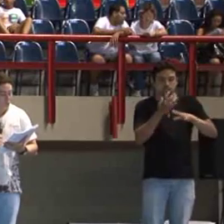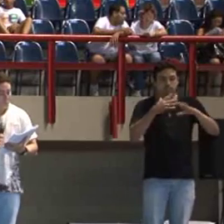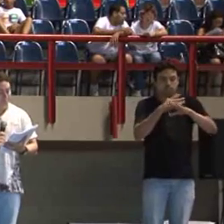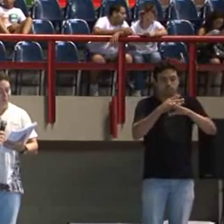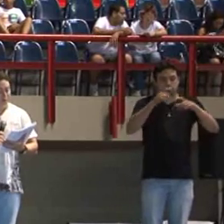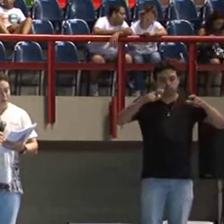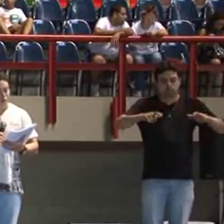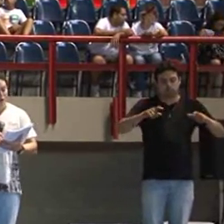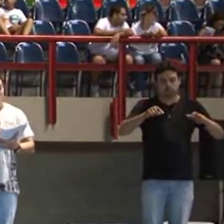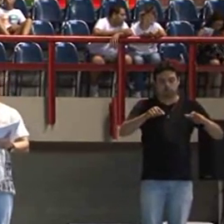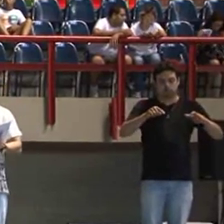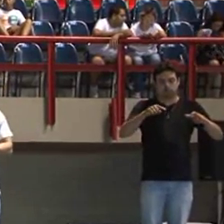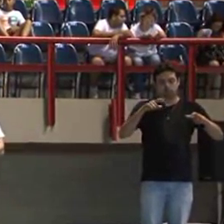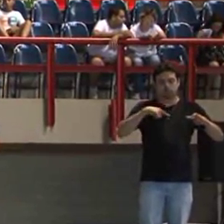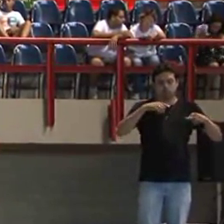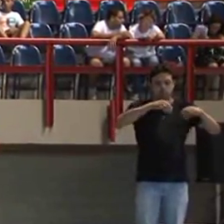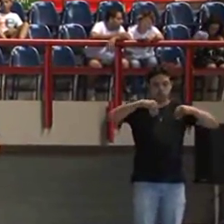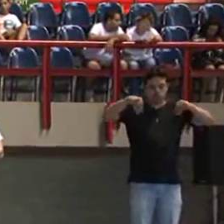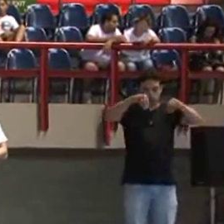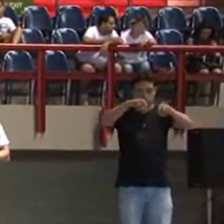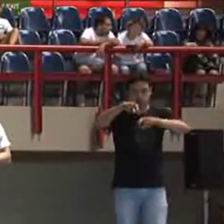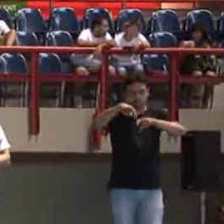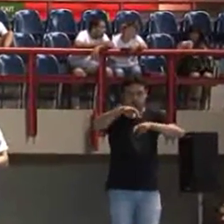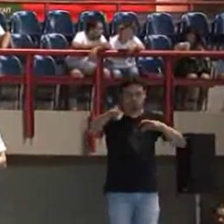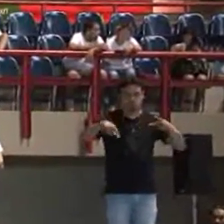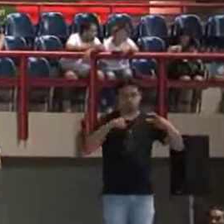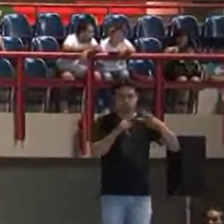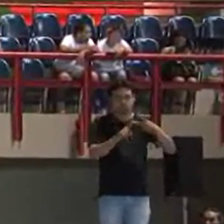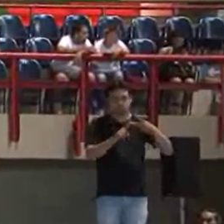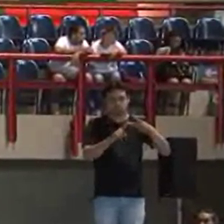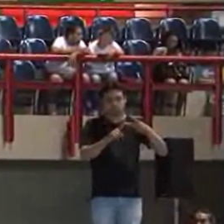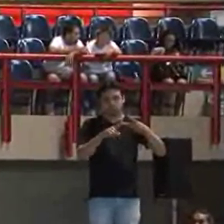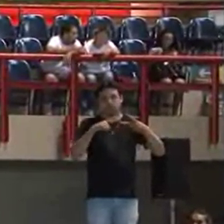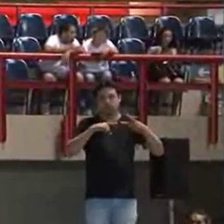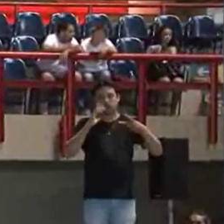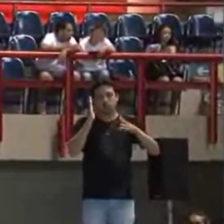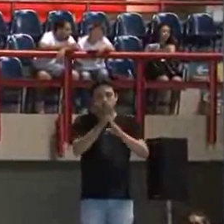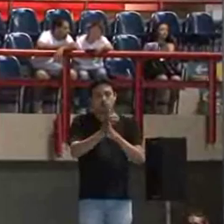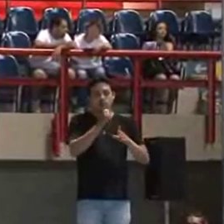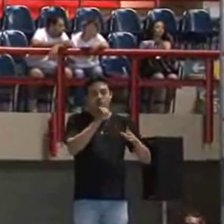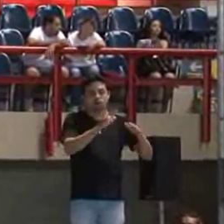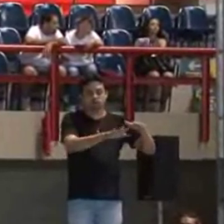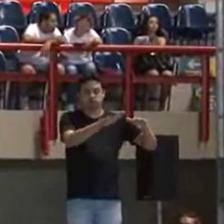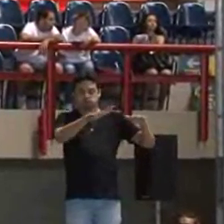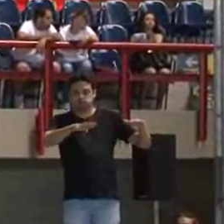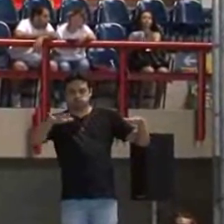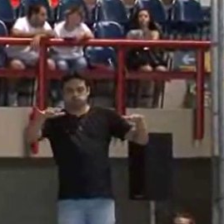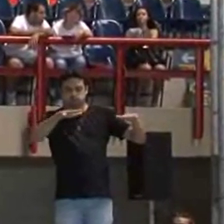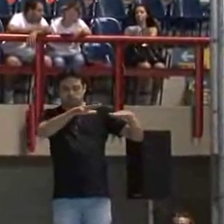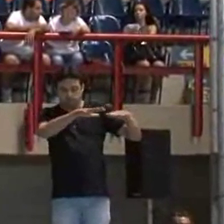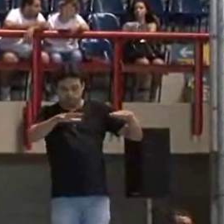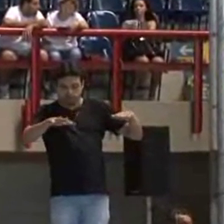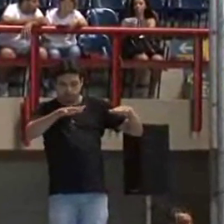de solo fértil, atingido periodicamente pelas cheias dos rios,